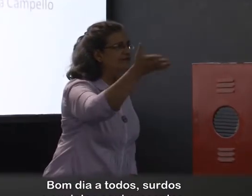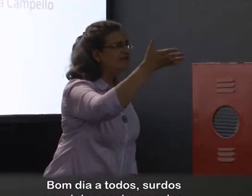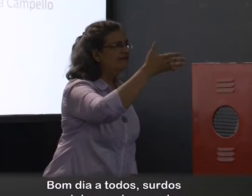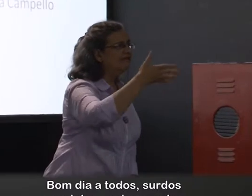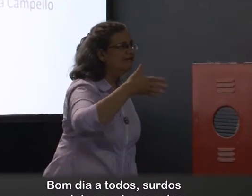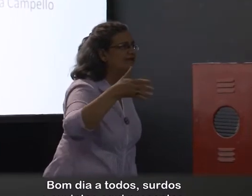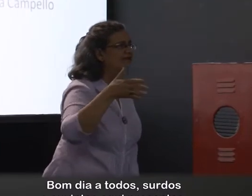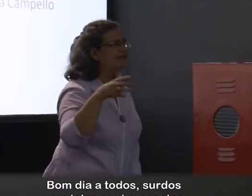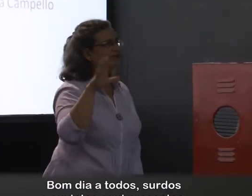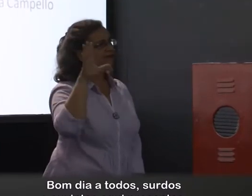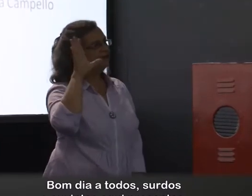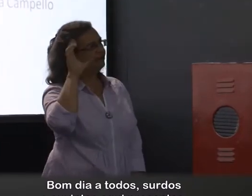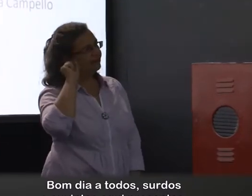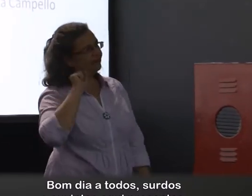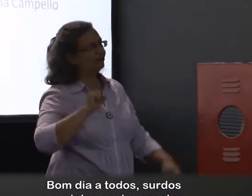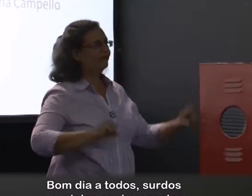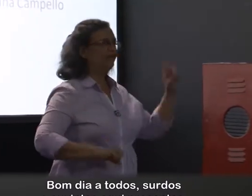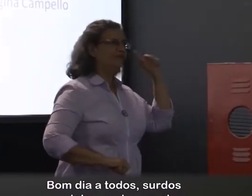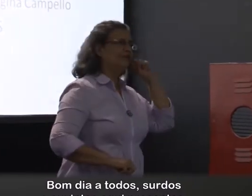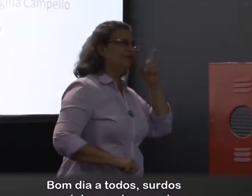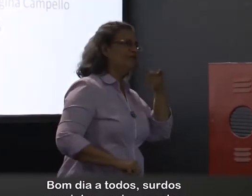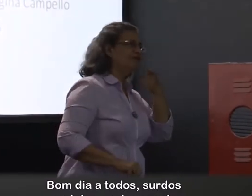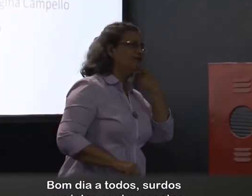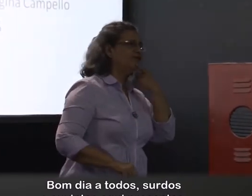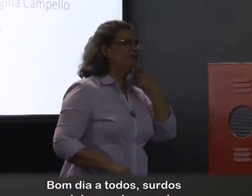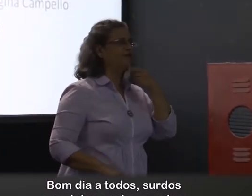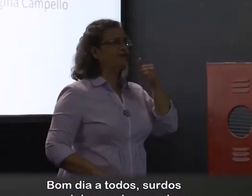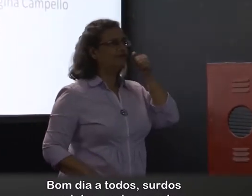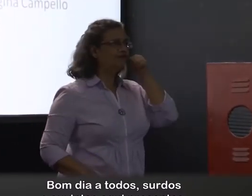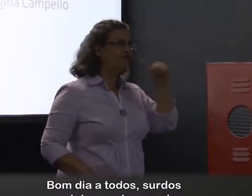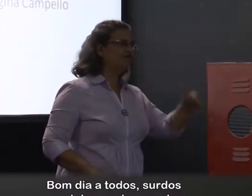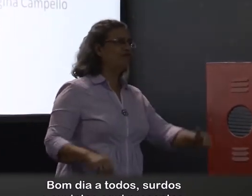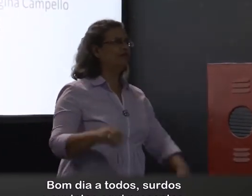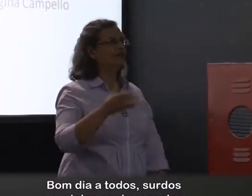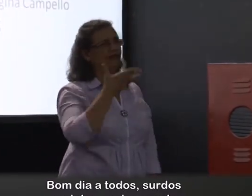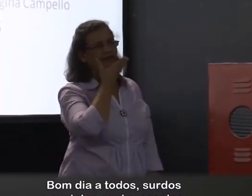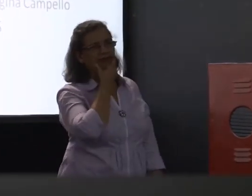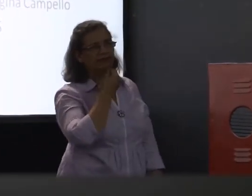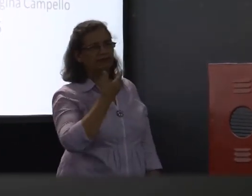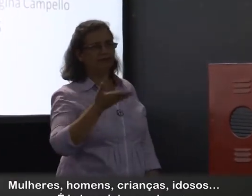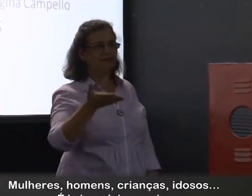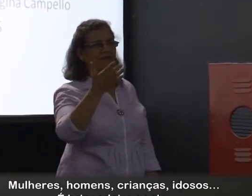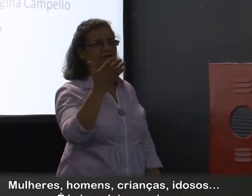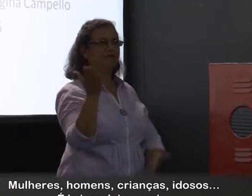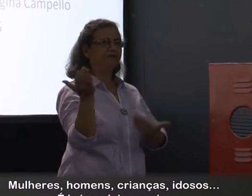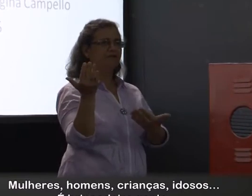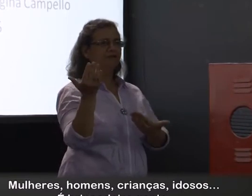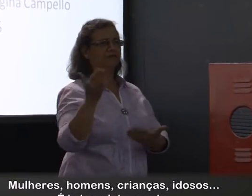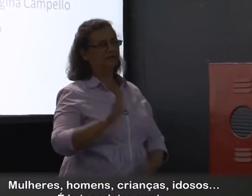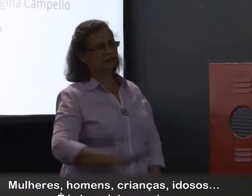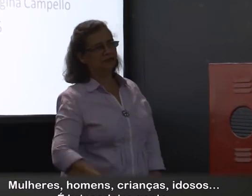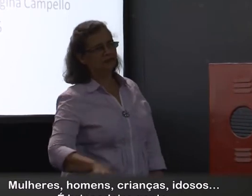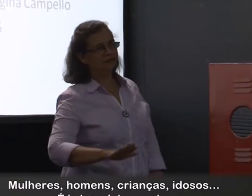Bom dia a todos, surdos e ouvintes aqui presentes, as mulheres, aos